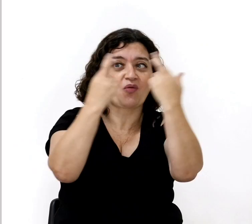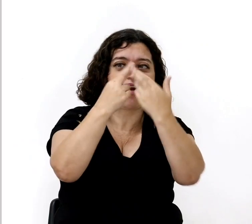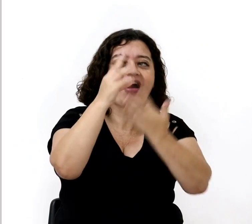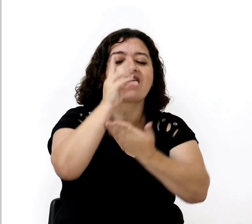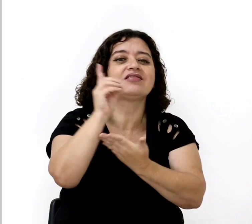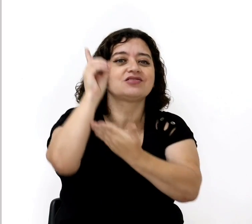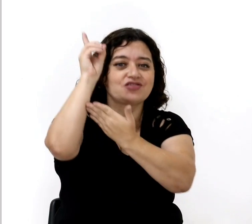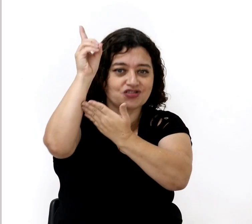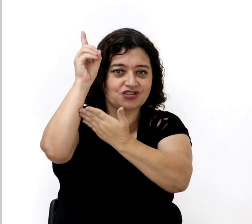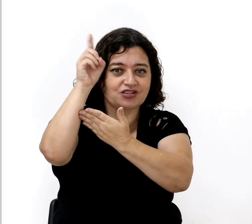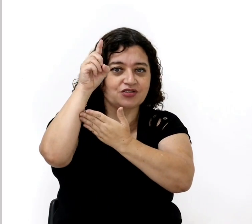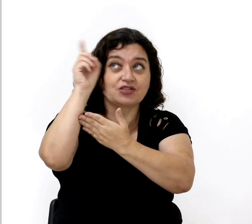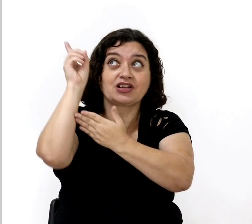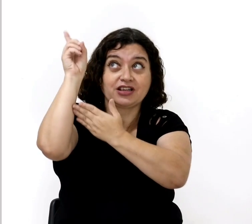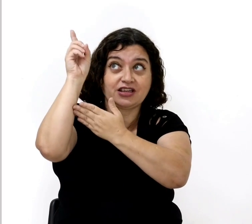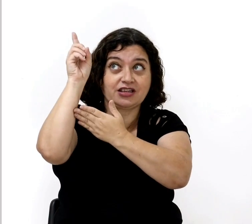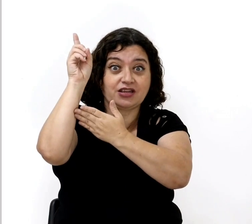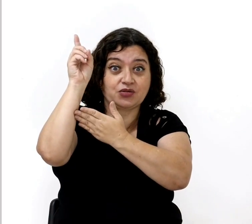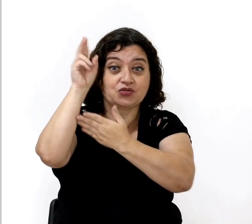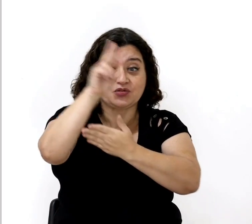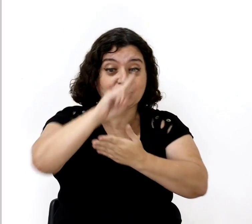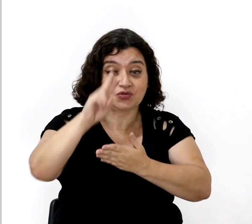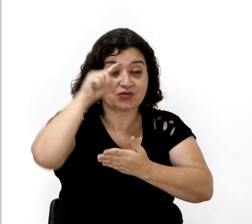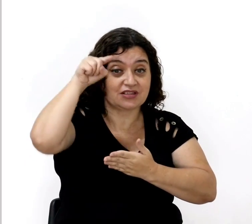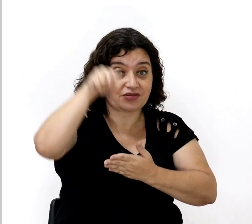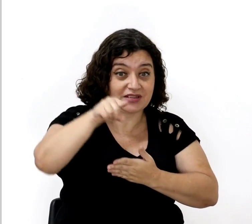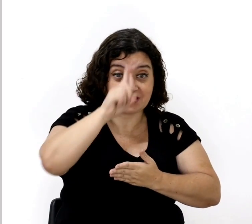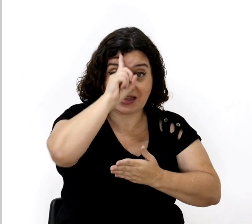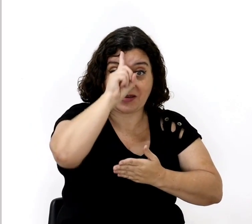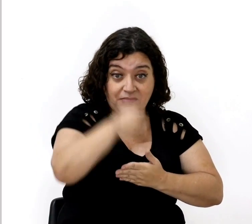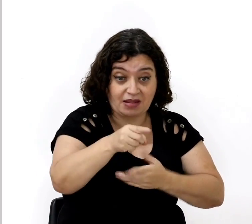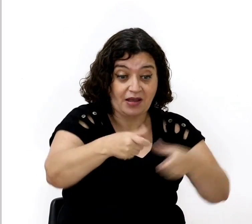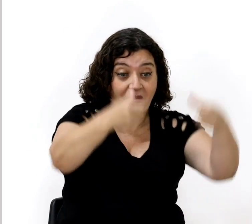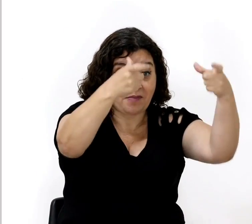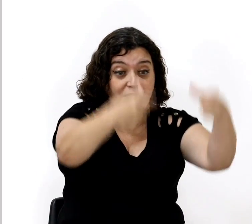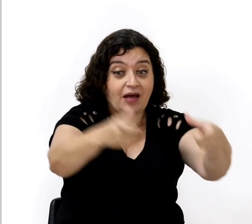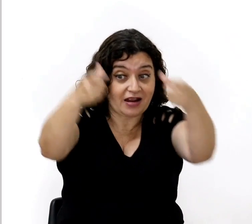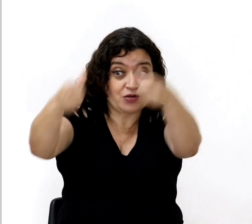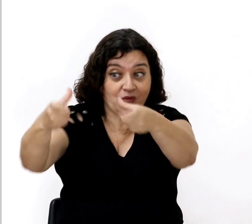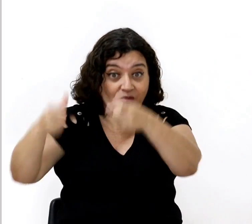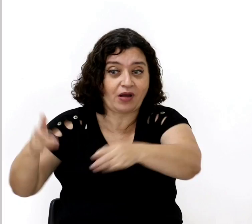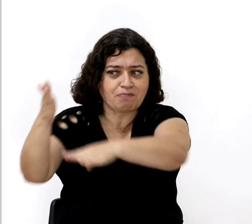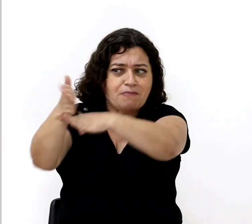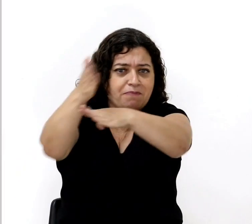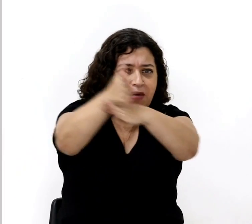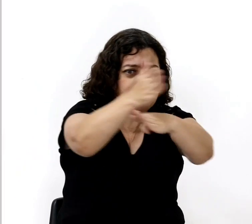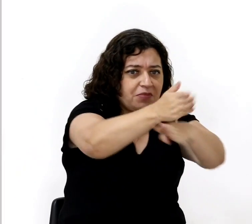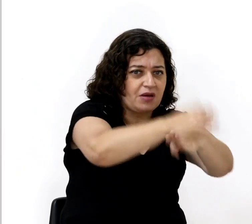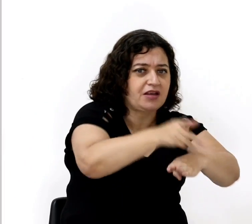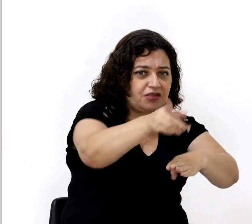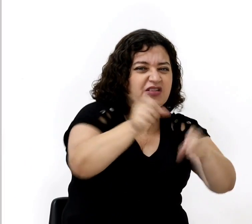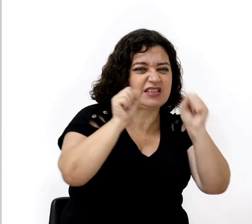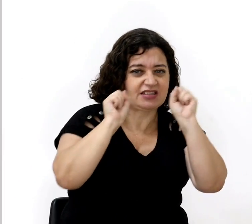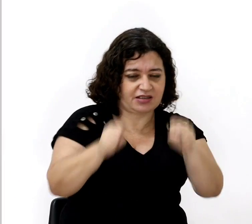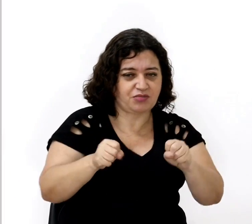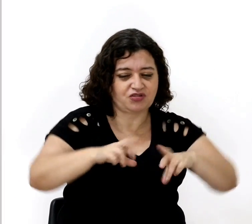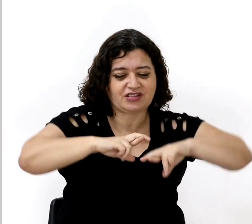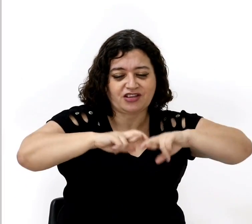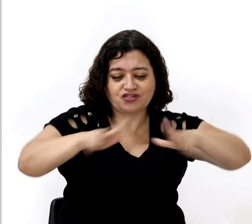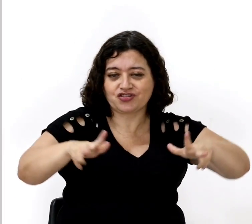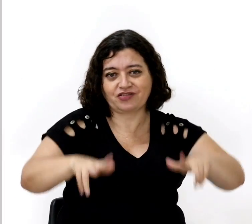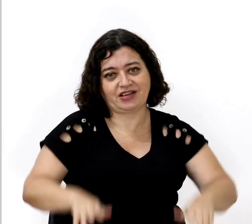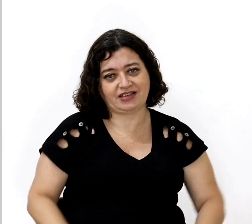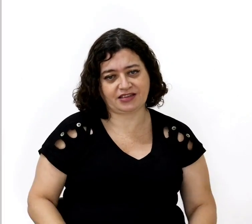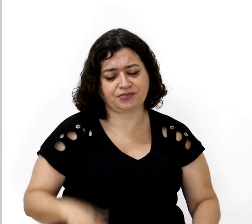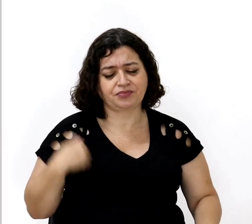de Deus, Deus coloca você, envia você para alguns lugares, e nesses lugares você pode fazer toda